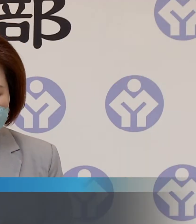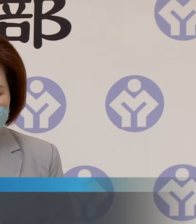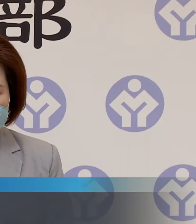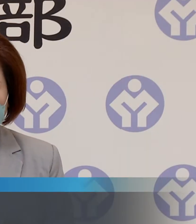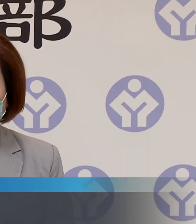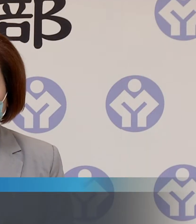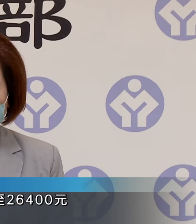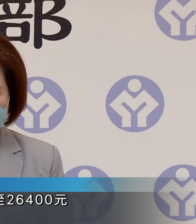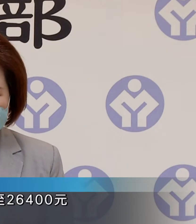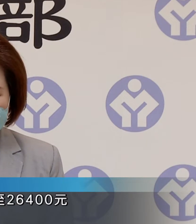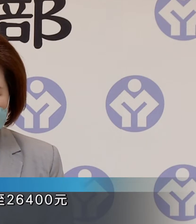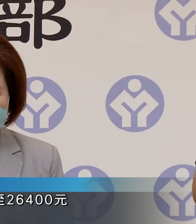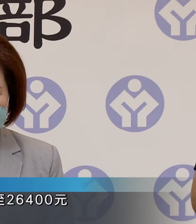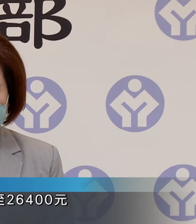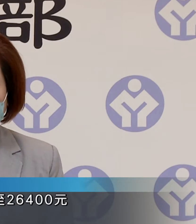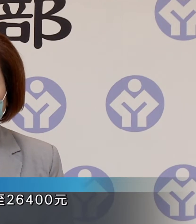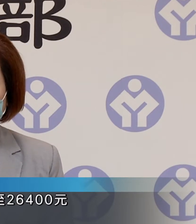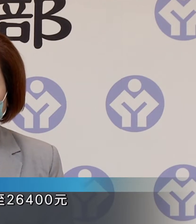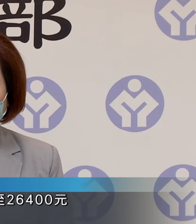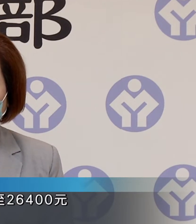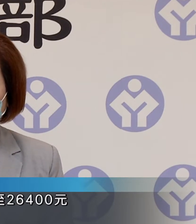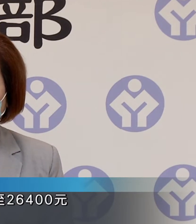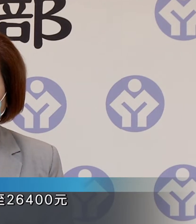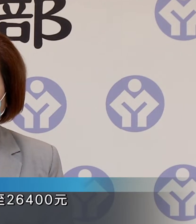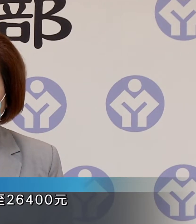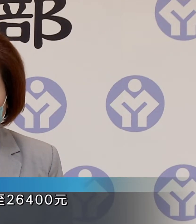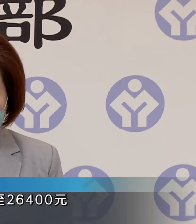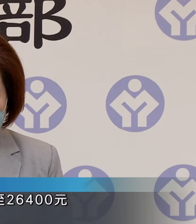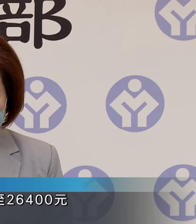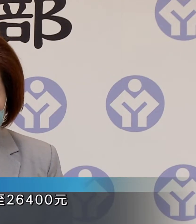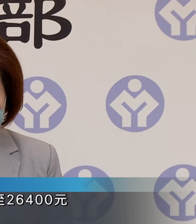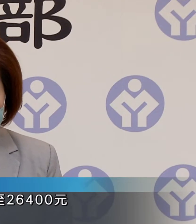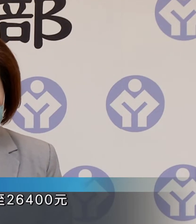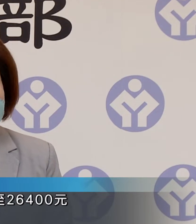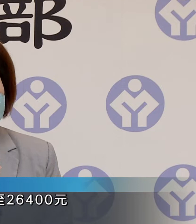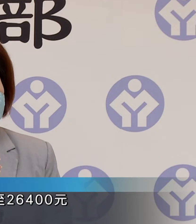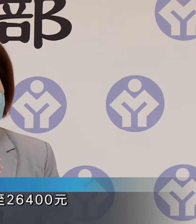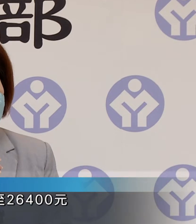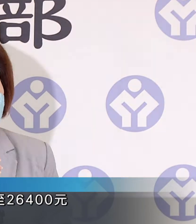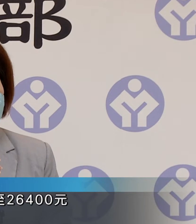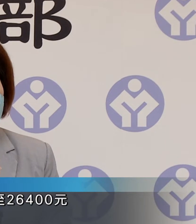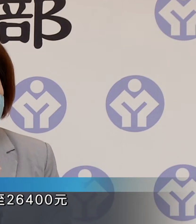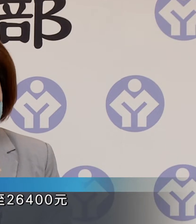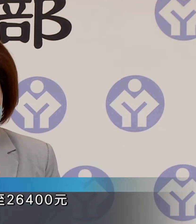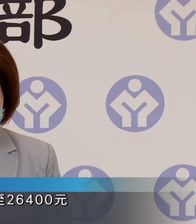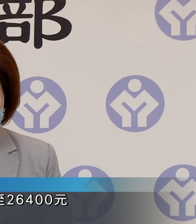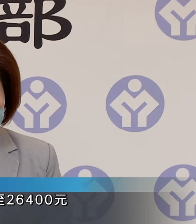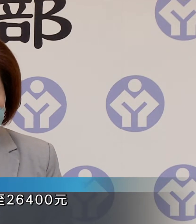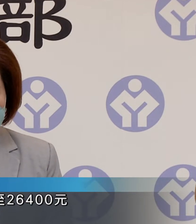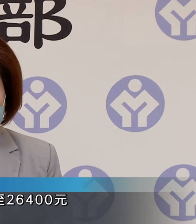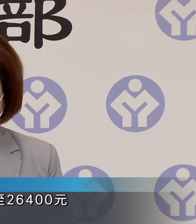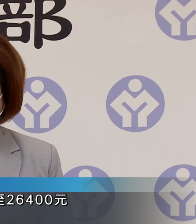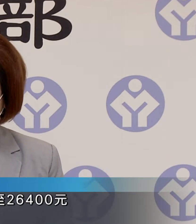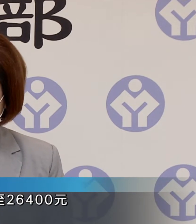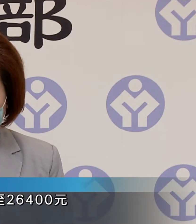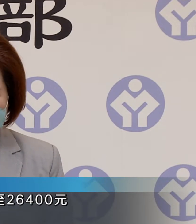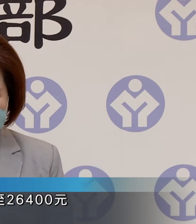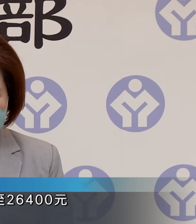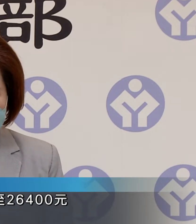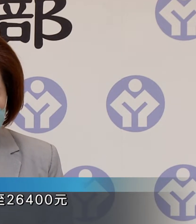基本工资月薪调整至26,400元，时薪调整至176元。